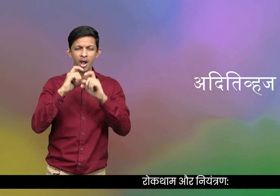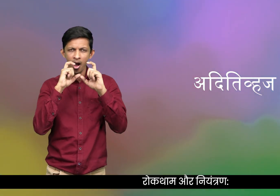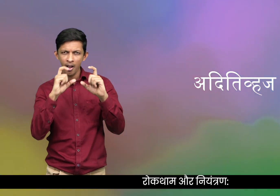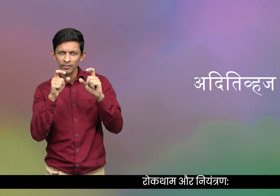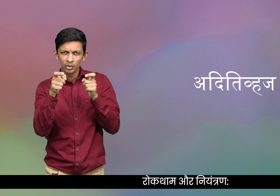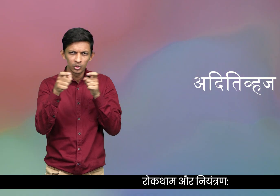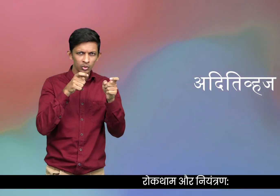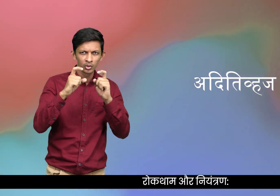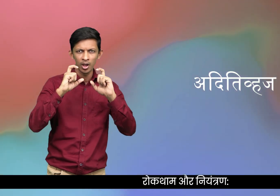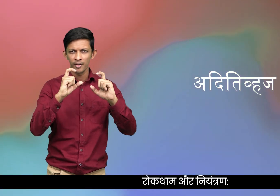रोकथाम और नियंत्रण।